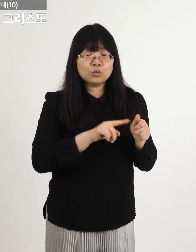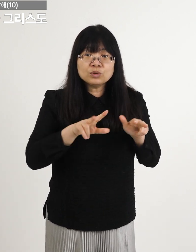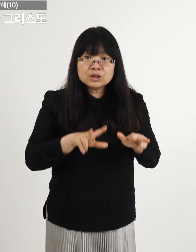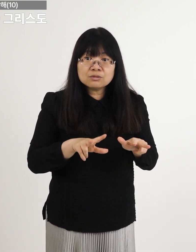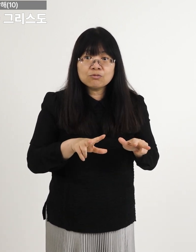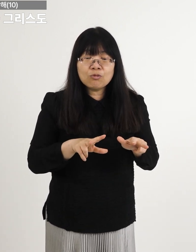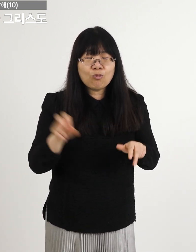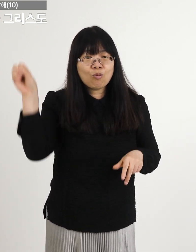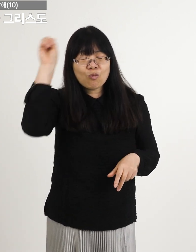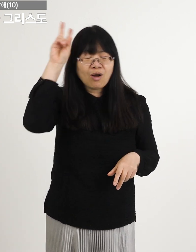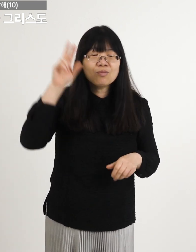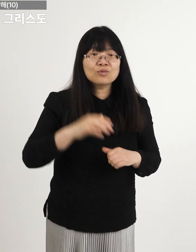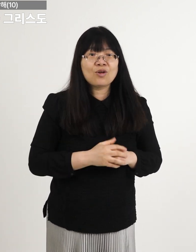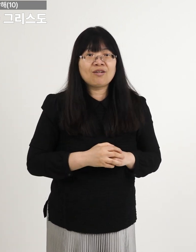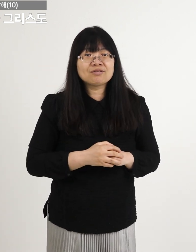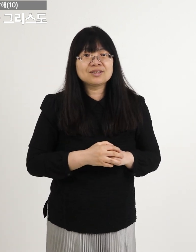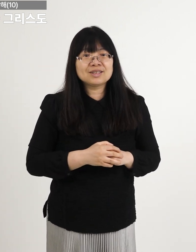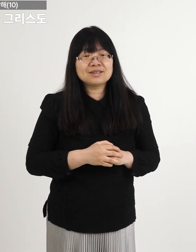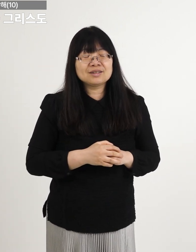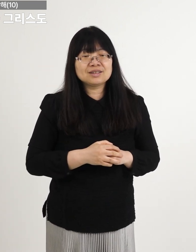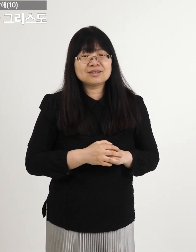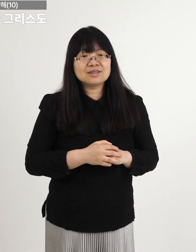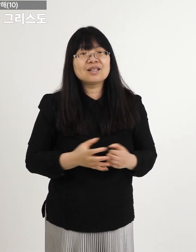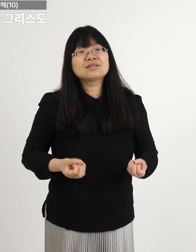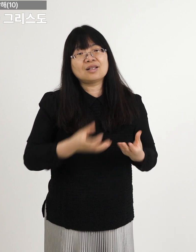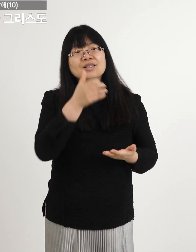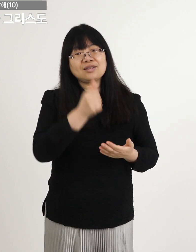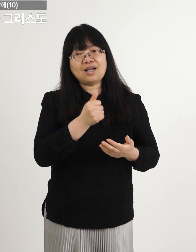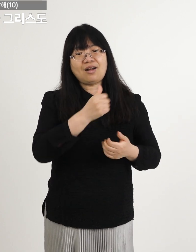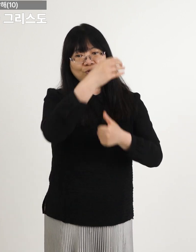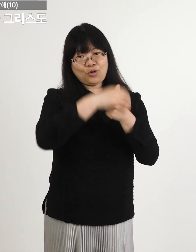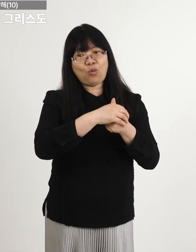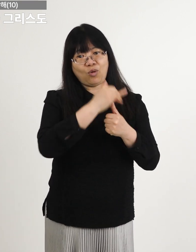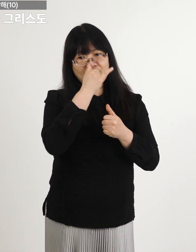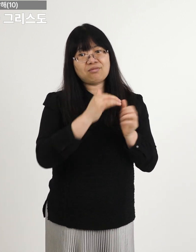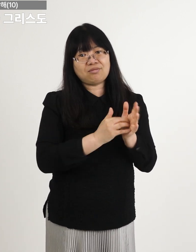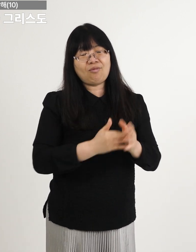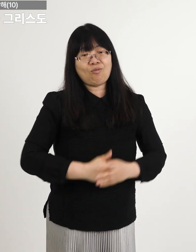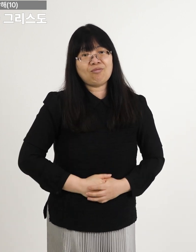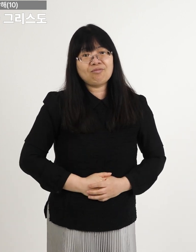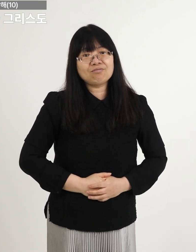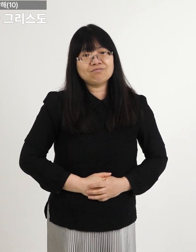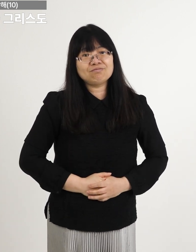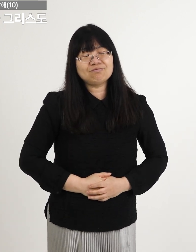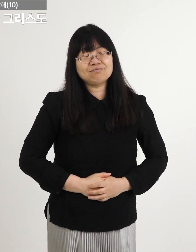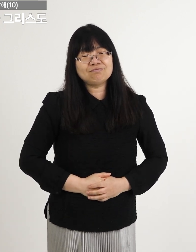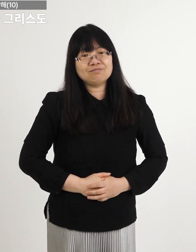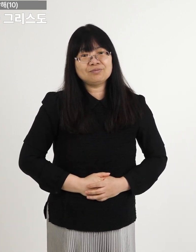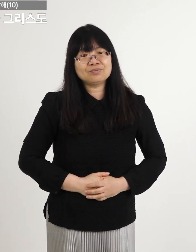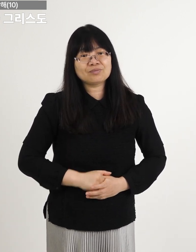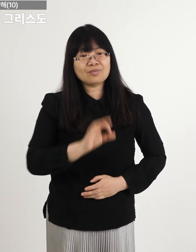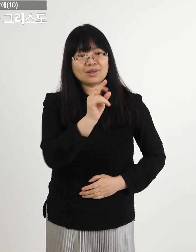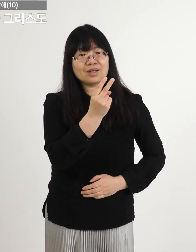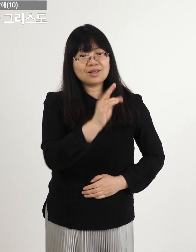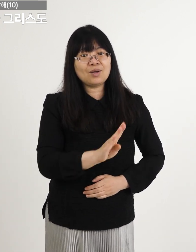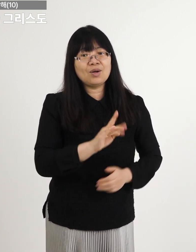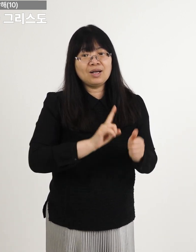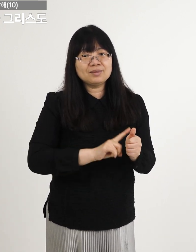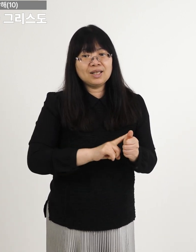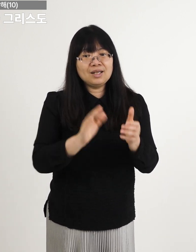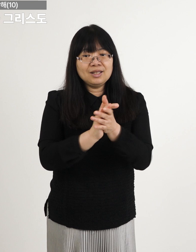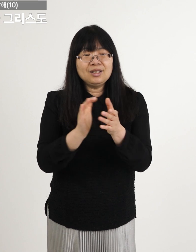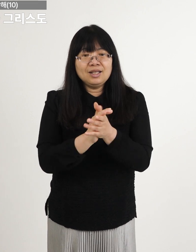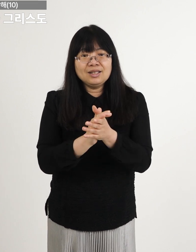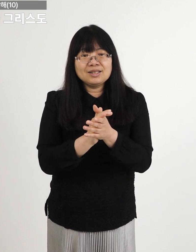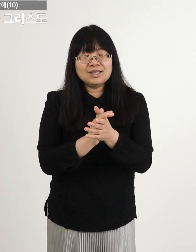졸지에 누가 되는 겁니까? 제사장이 되는 거예요. 맞죠? 욥이